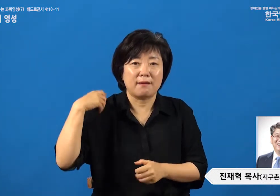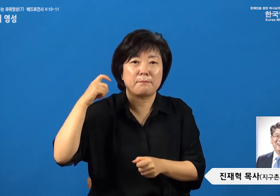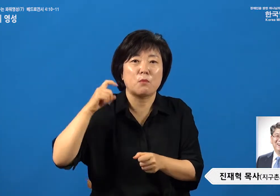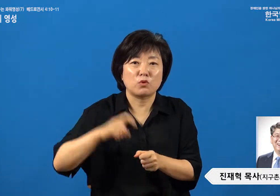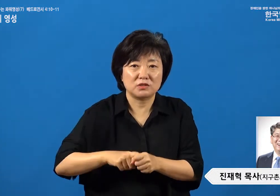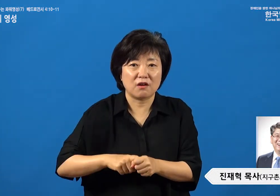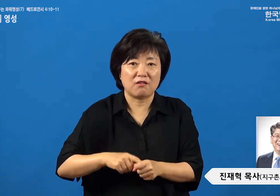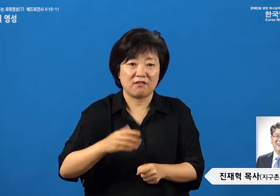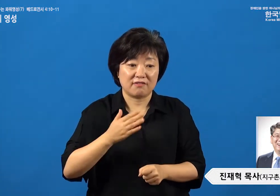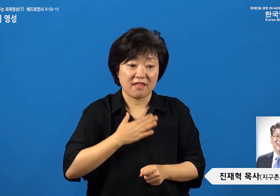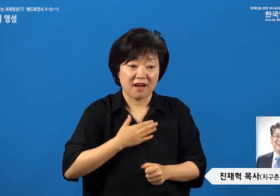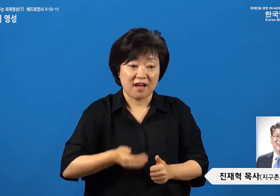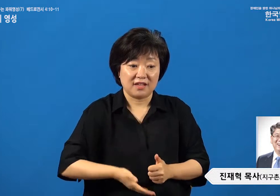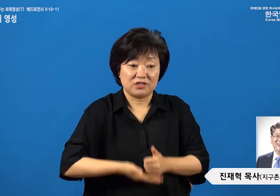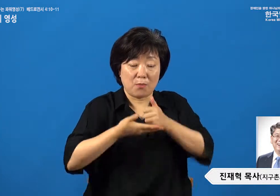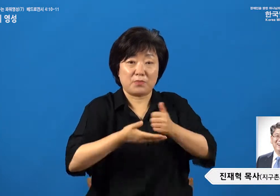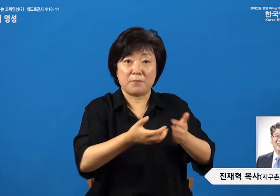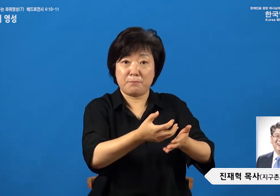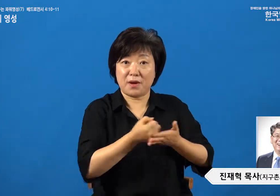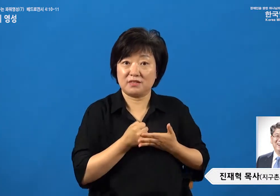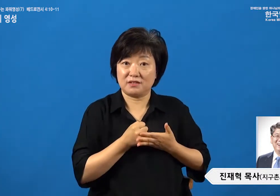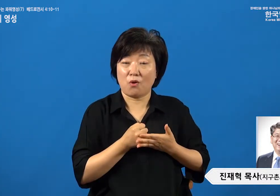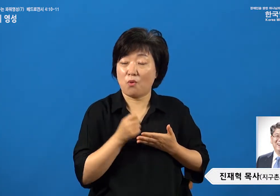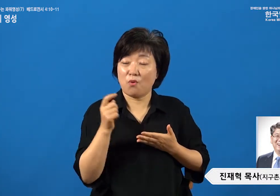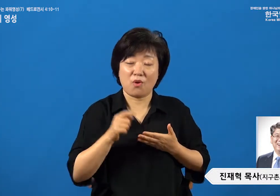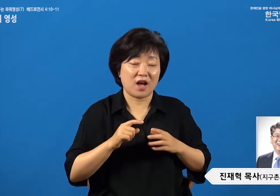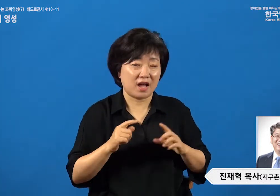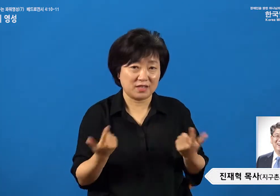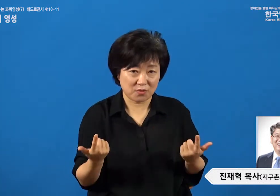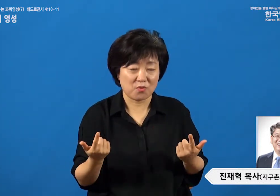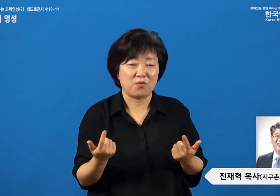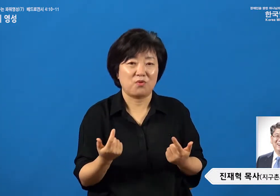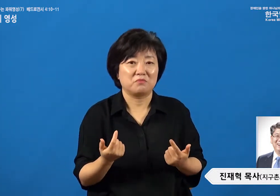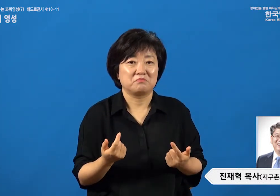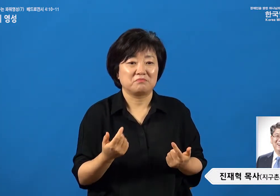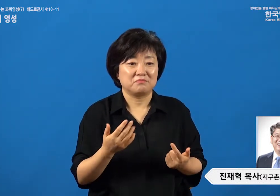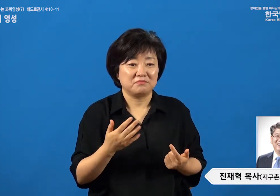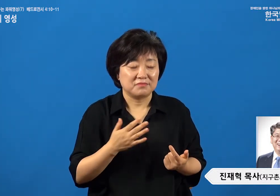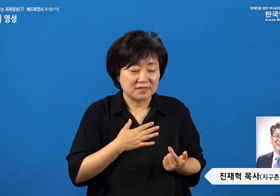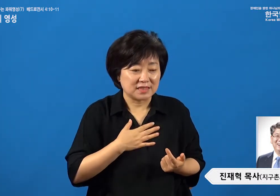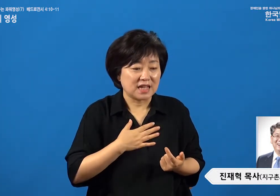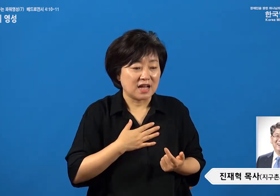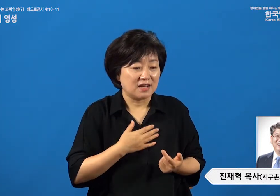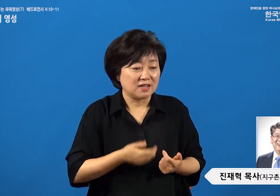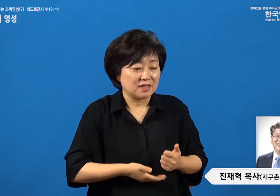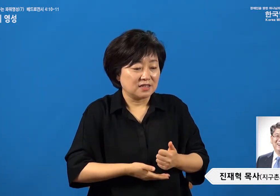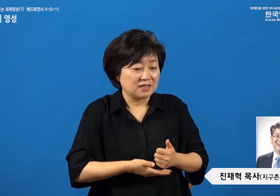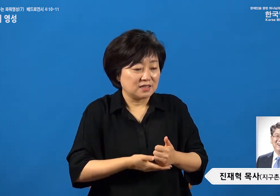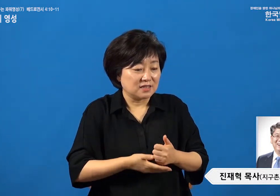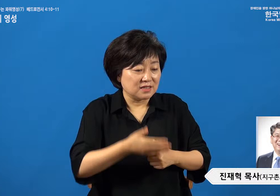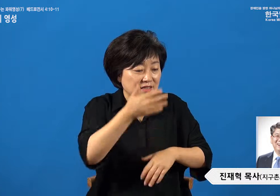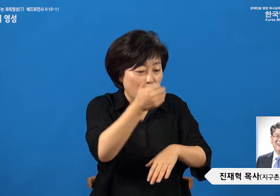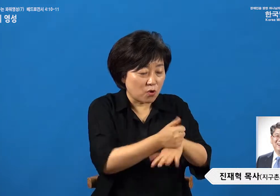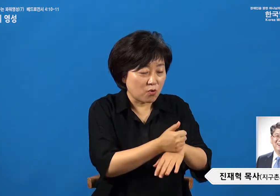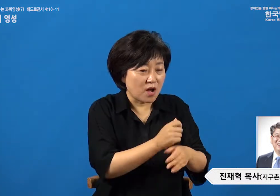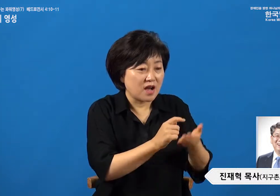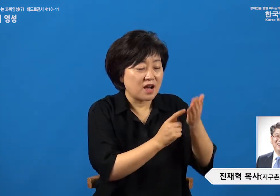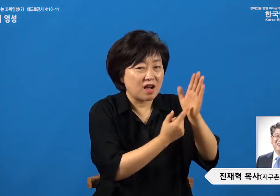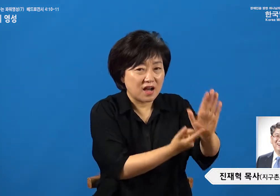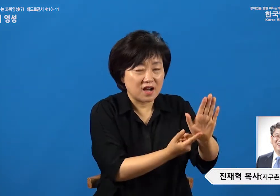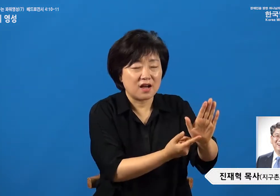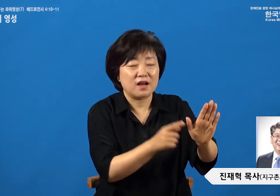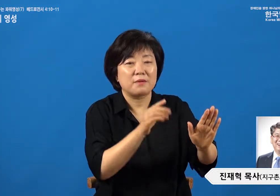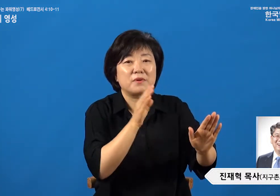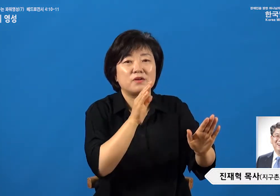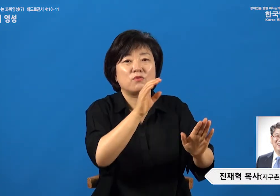주님은 말씀합니다. 내가 섬기려 왔다. 그리고 그 섬김이 나타난 결과의 모습이